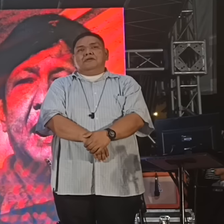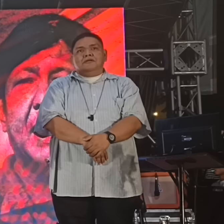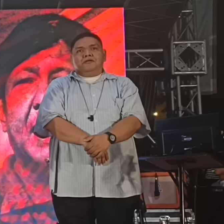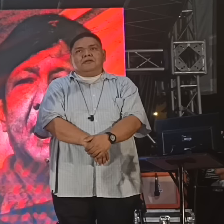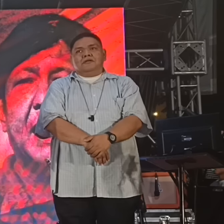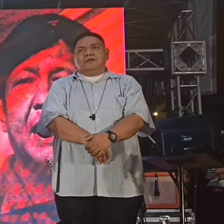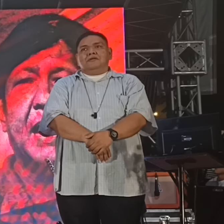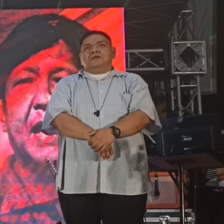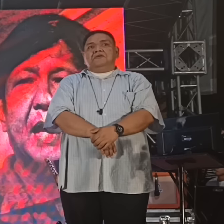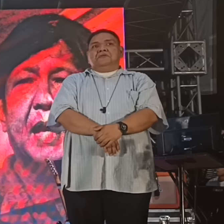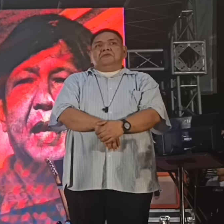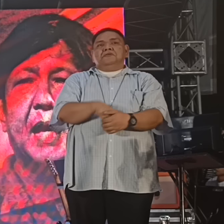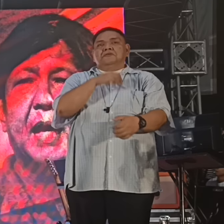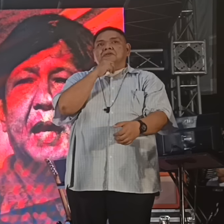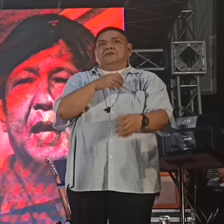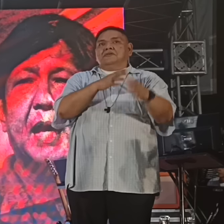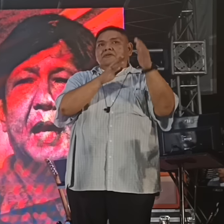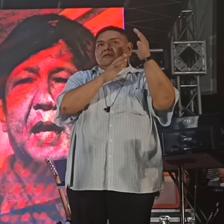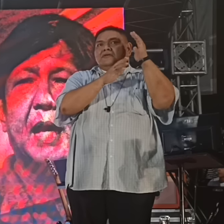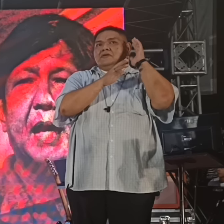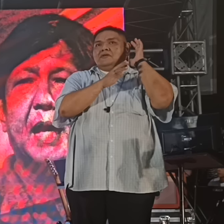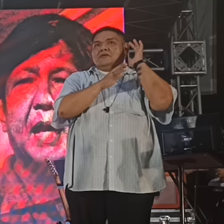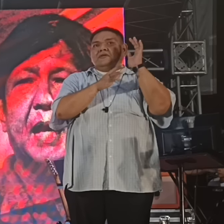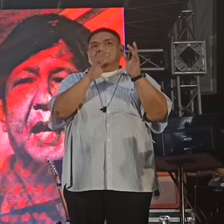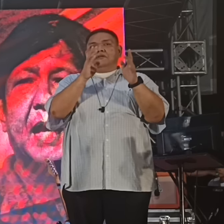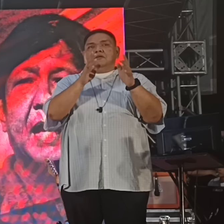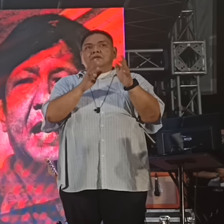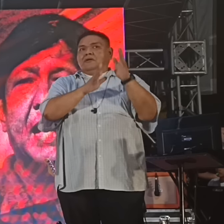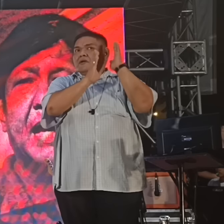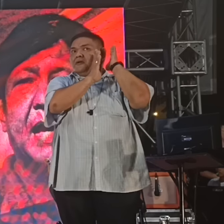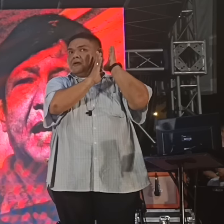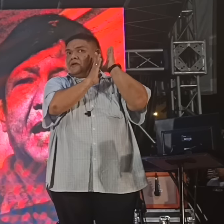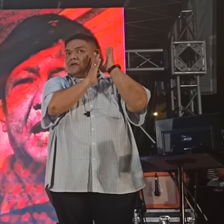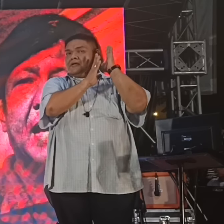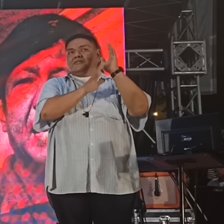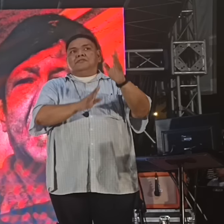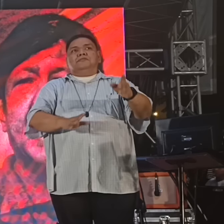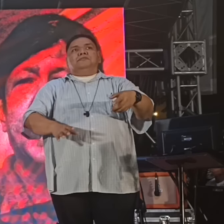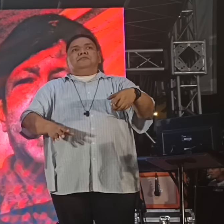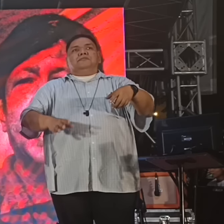Hindi ako nakinig kay Tatay Dikong, but now I will listen to Tatay Dikong.